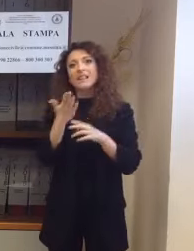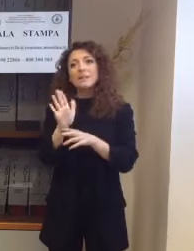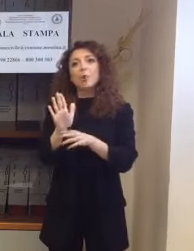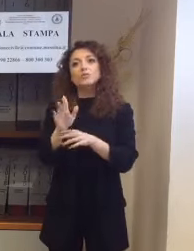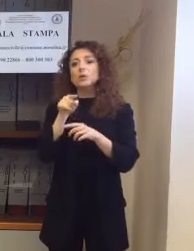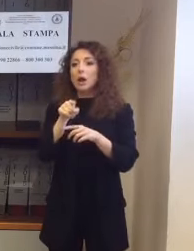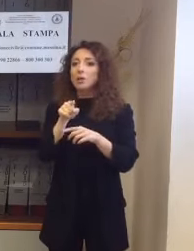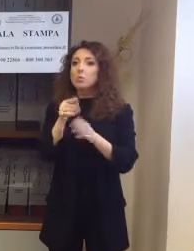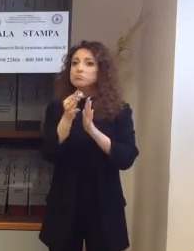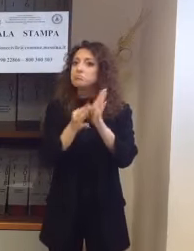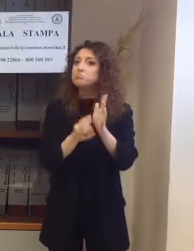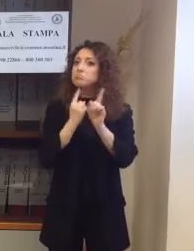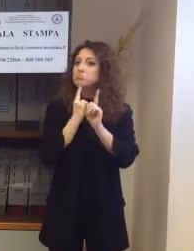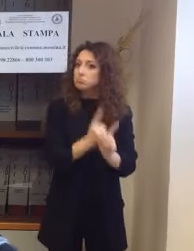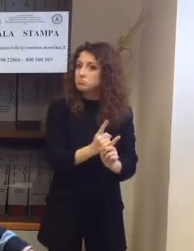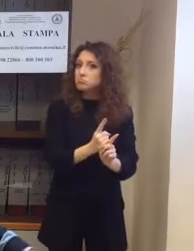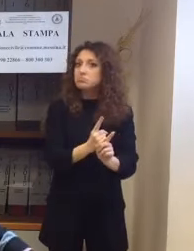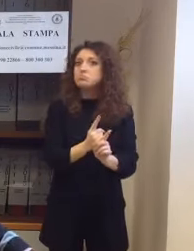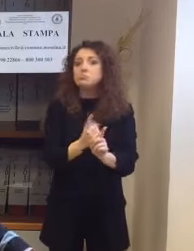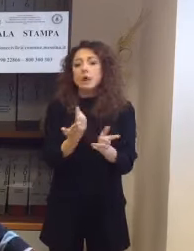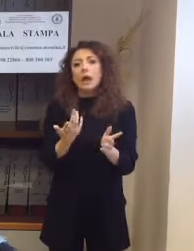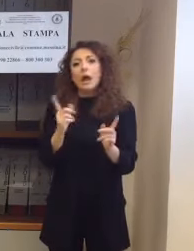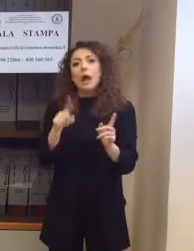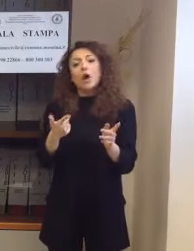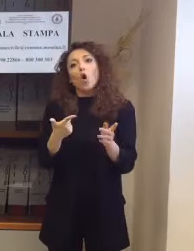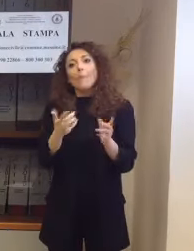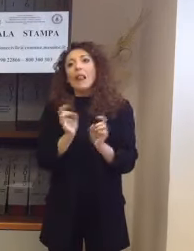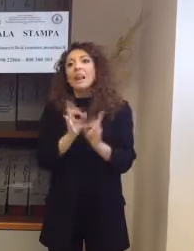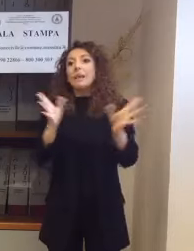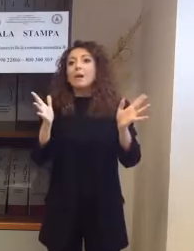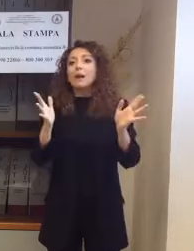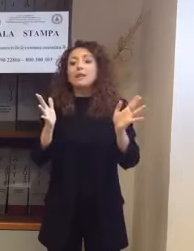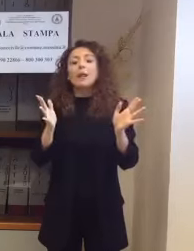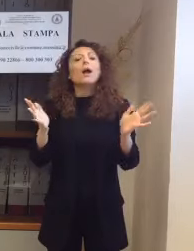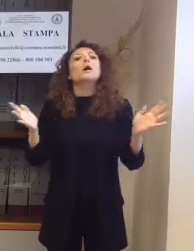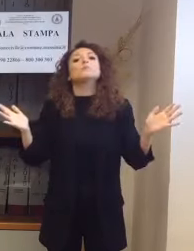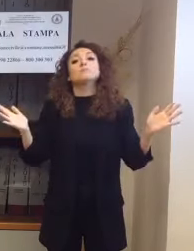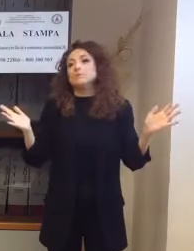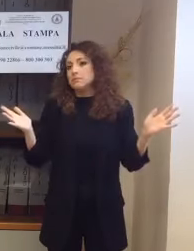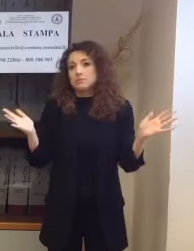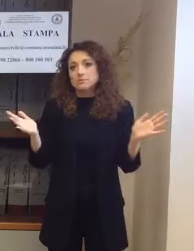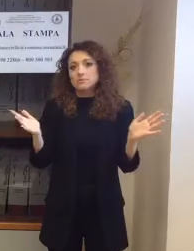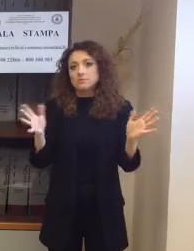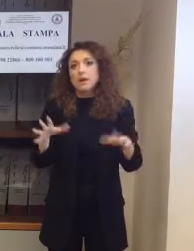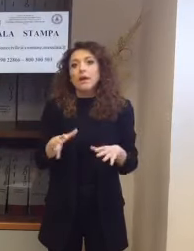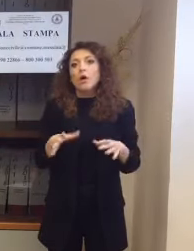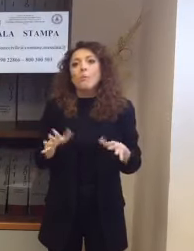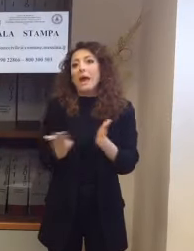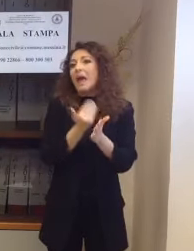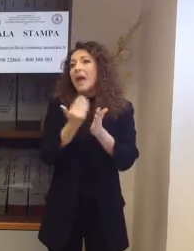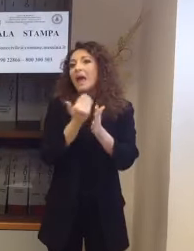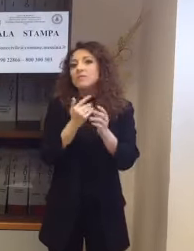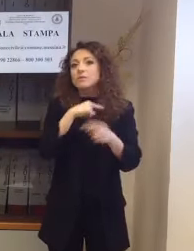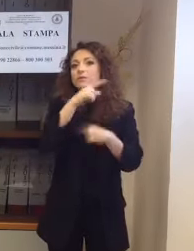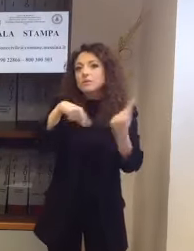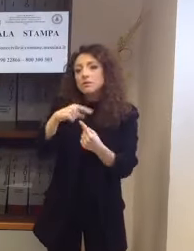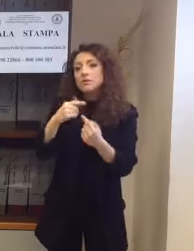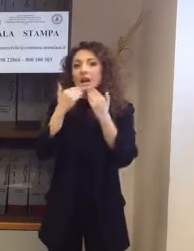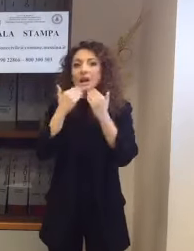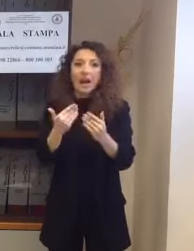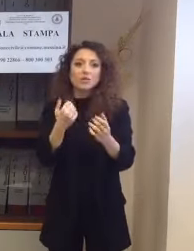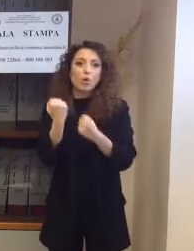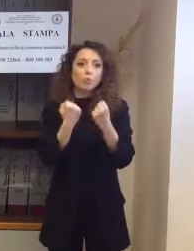ogni caso rinunciare alle proprie libertà, ci consenta di riprendere il nostro percorso. Quindi